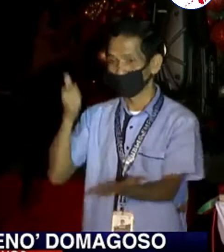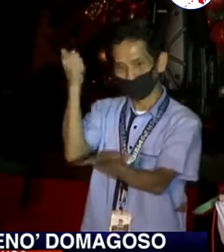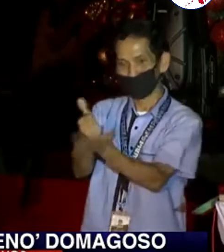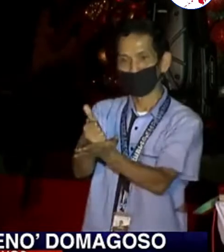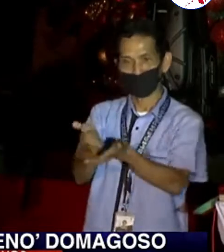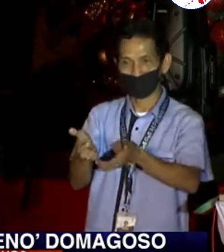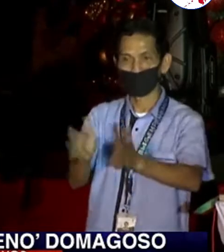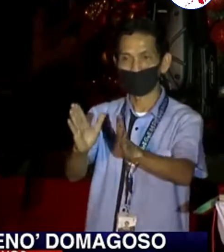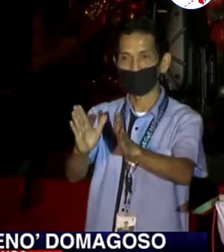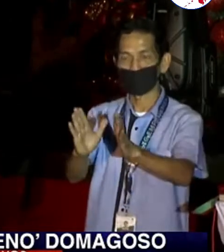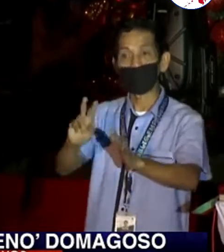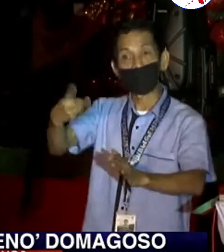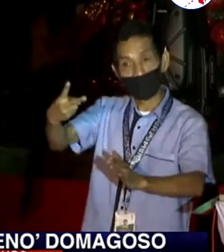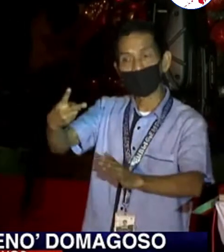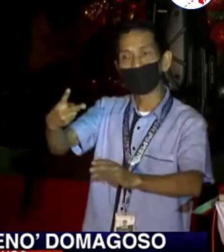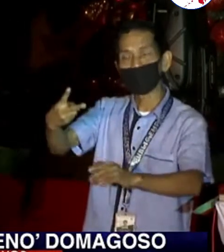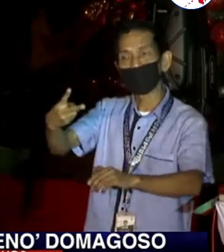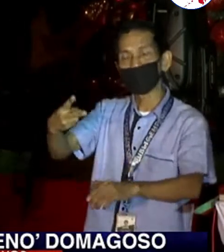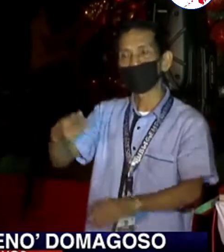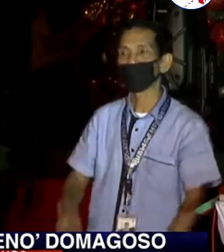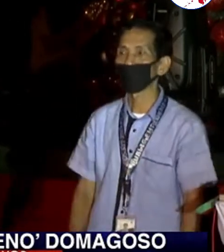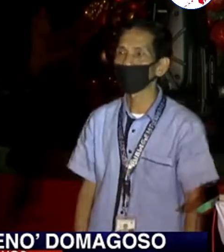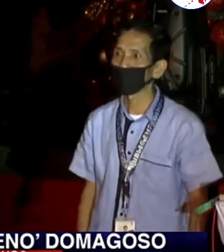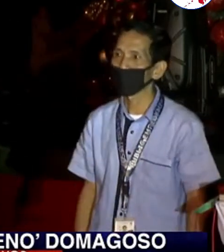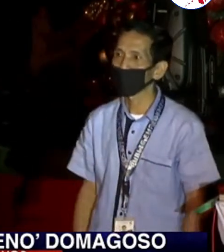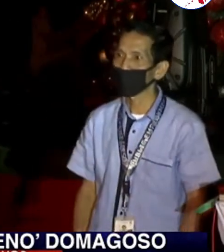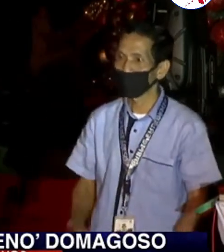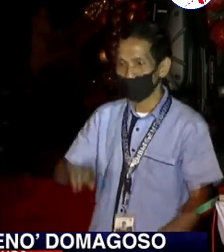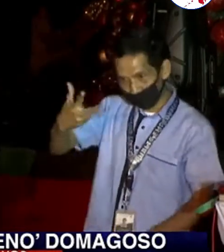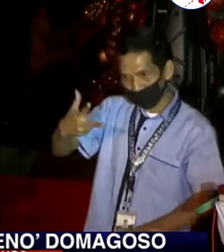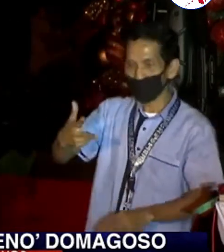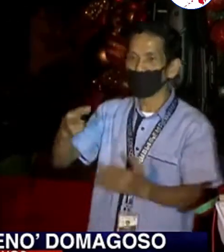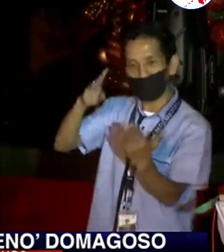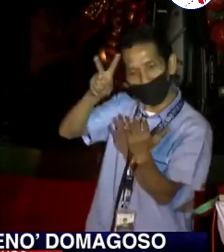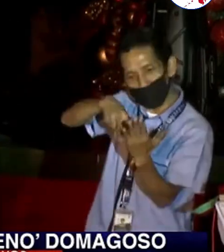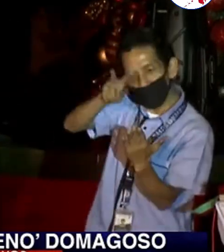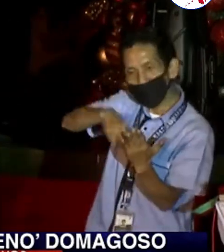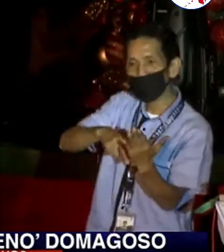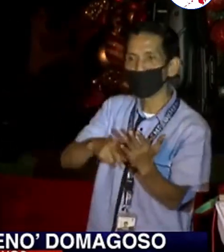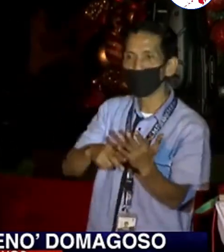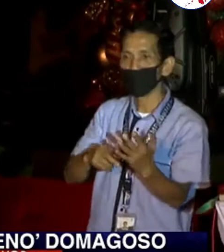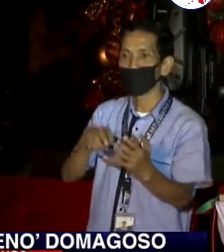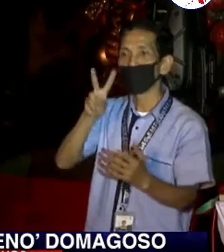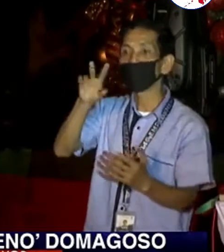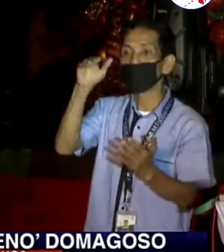na for second and third reading ang